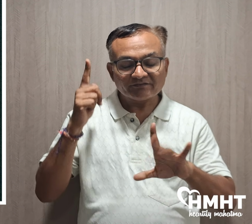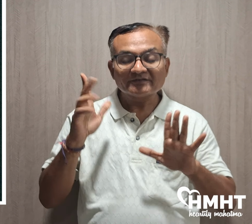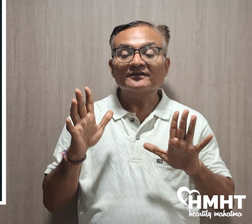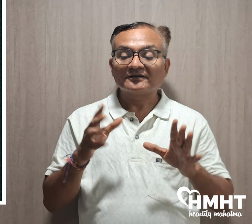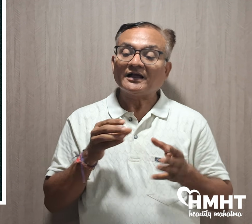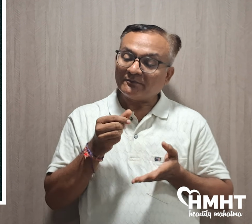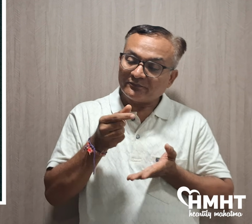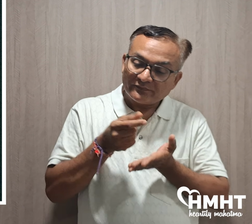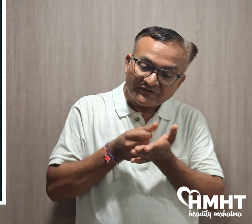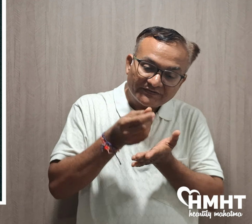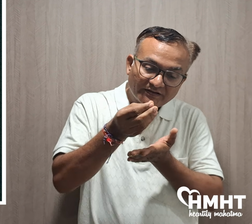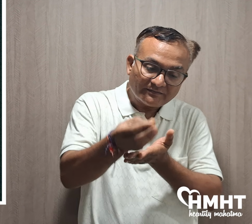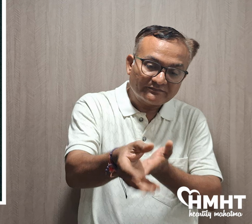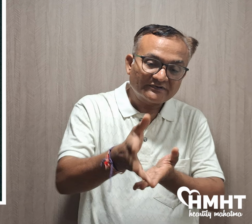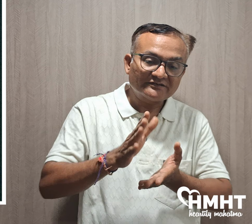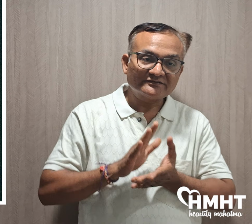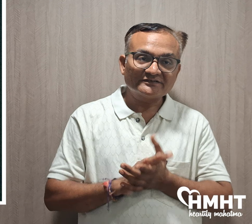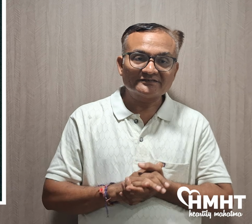અને